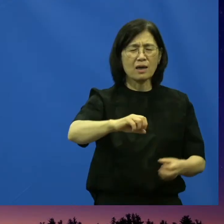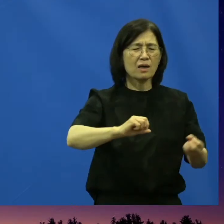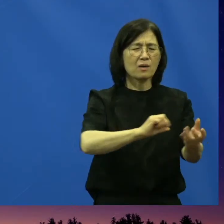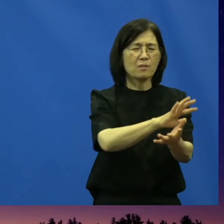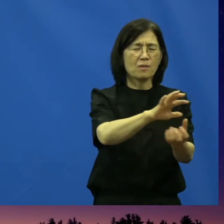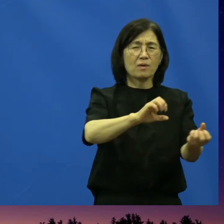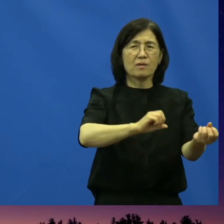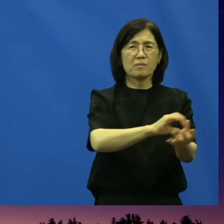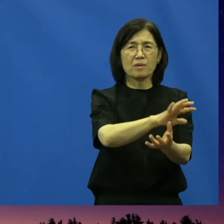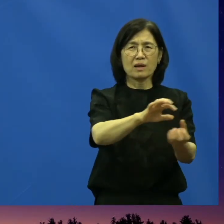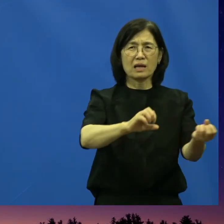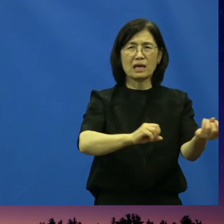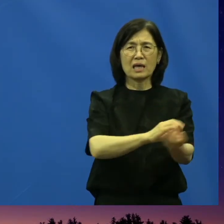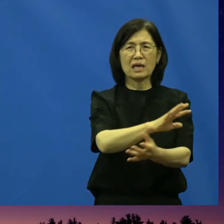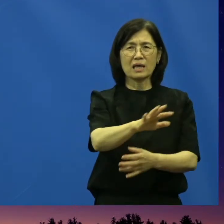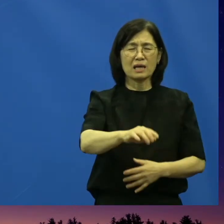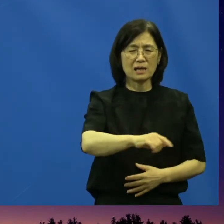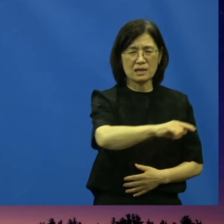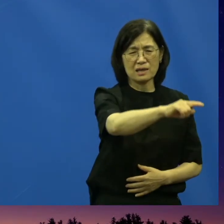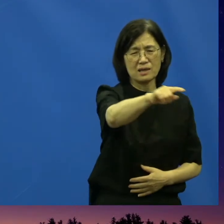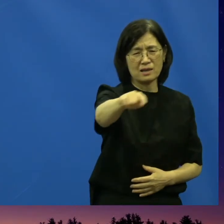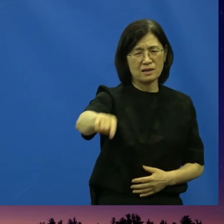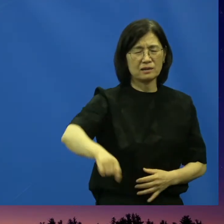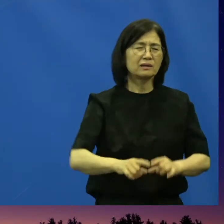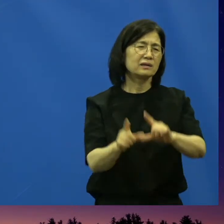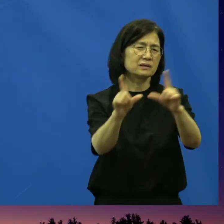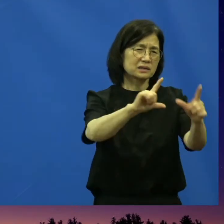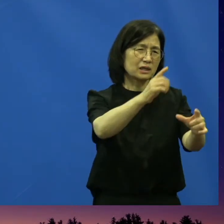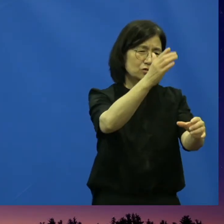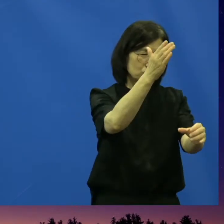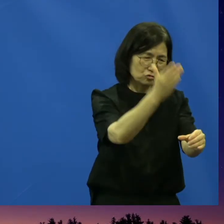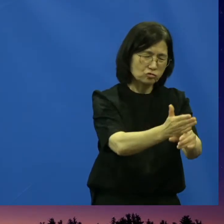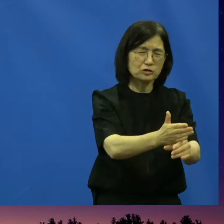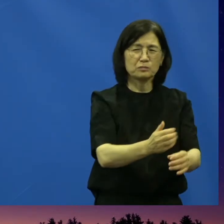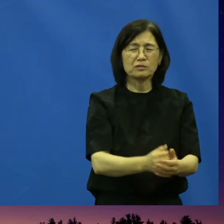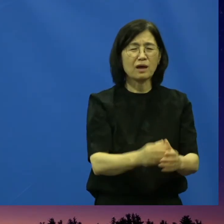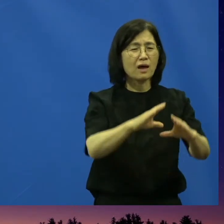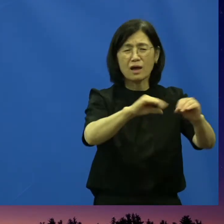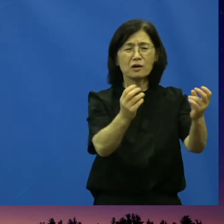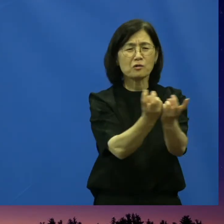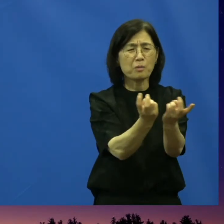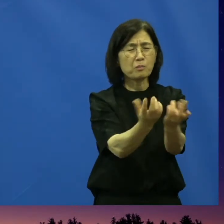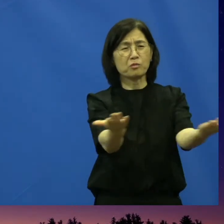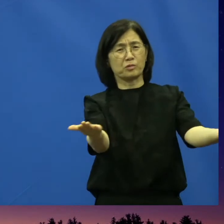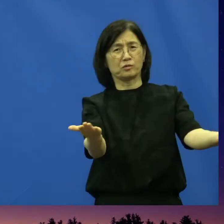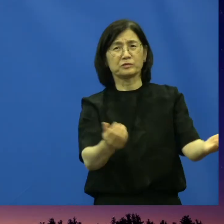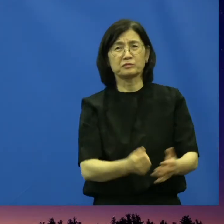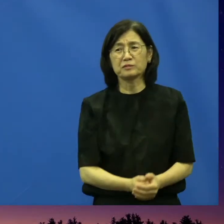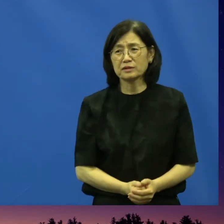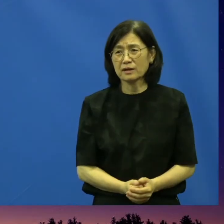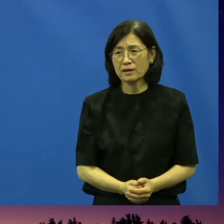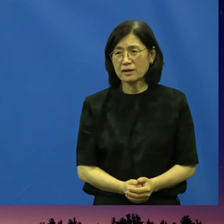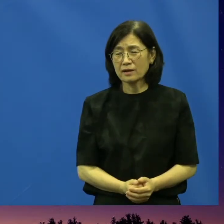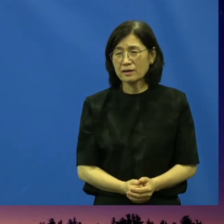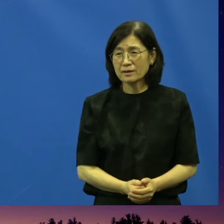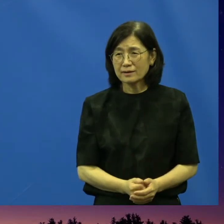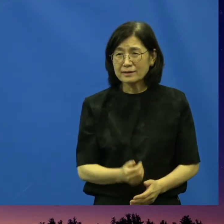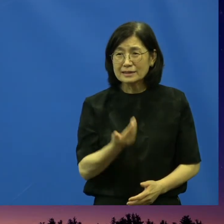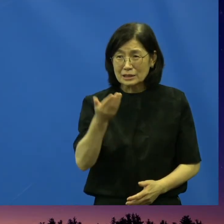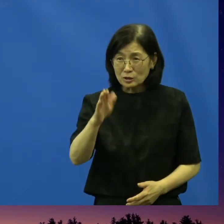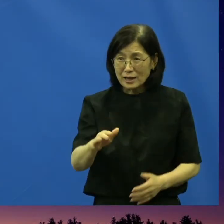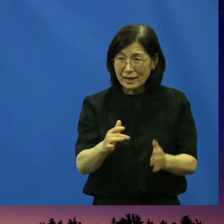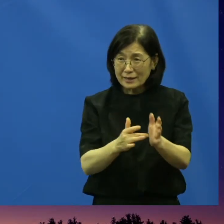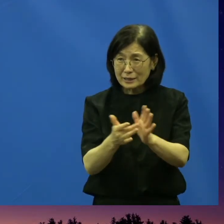그 다음에 모르겠어요. 하여튼 뭐 혼란 속에 빠져 살아가는 거예요. 답이 없어요. 답이 없어. 근데 우리는 어디로 달려가야